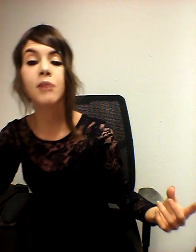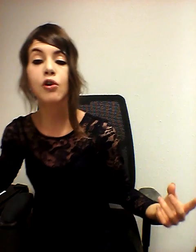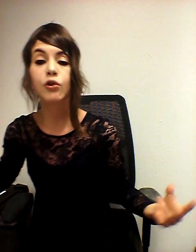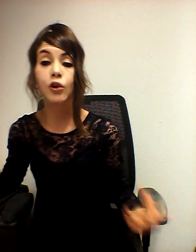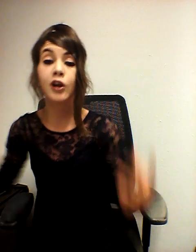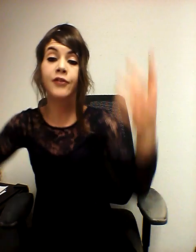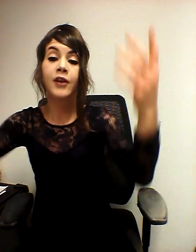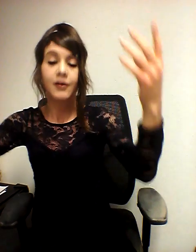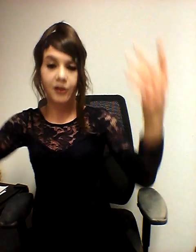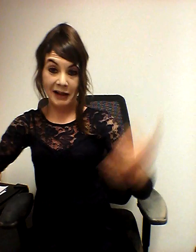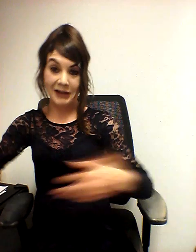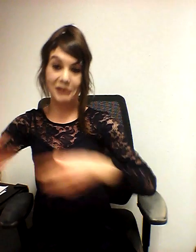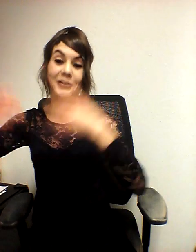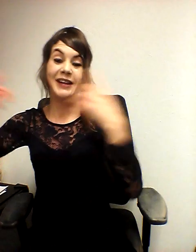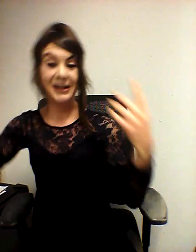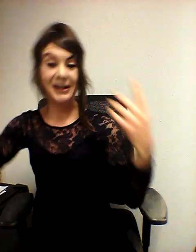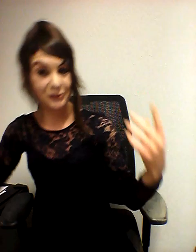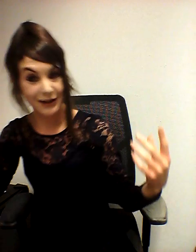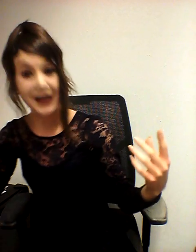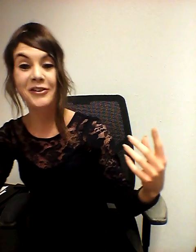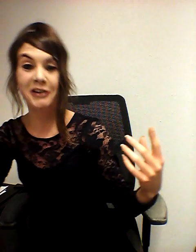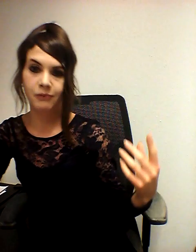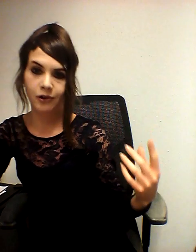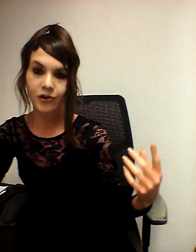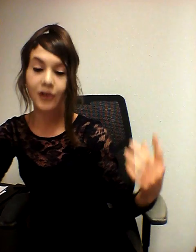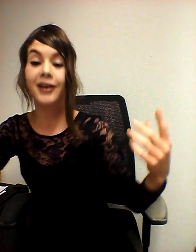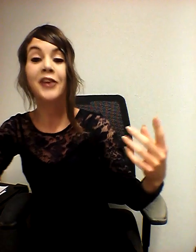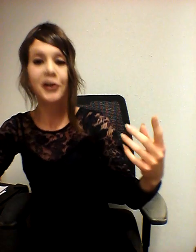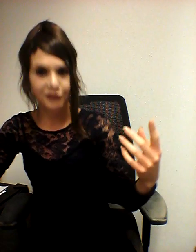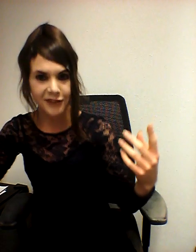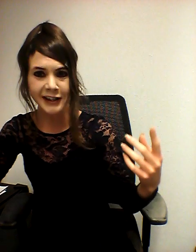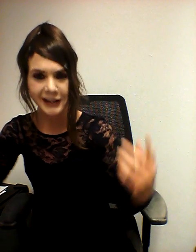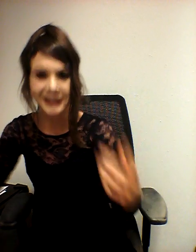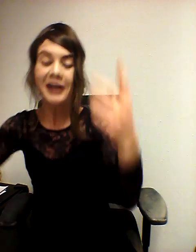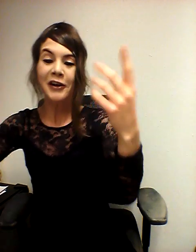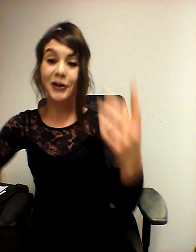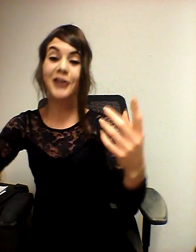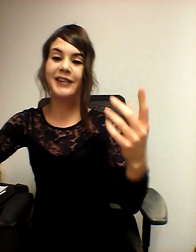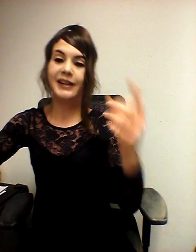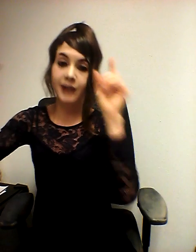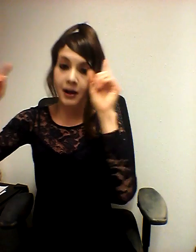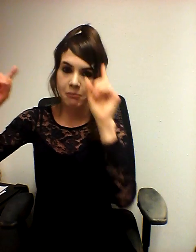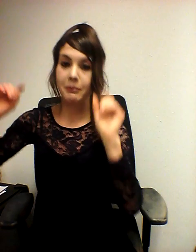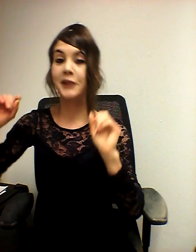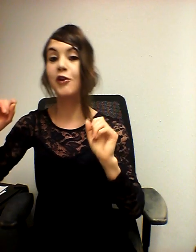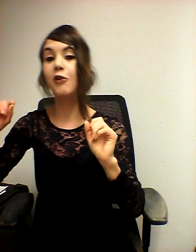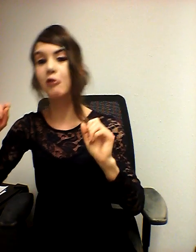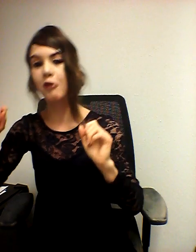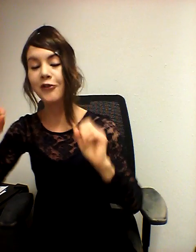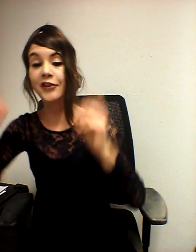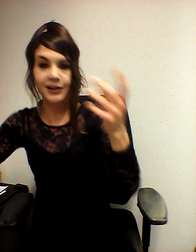moleculen want enkel die enkelvoudige moleculen die kunnen in de mitochondriën